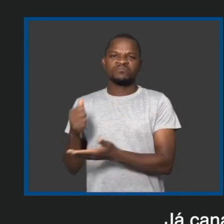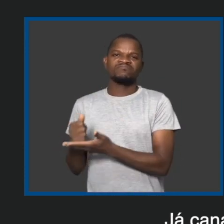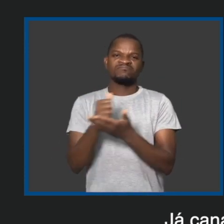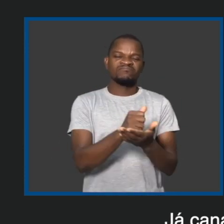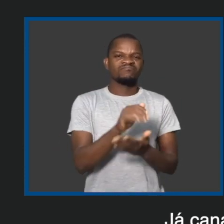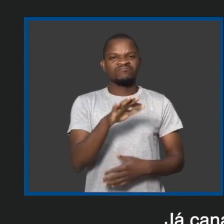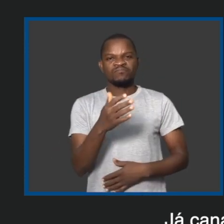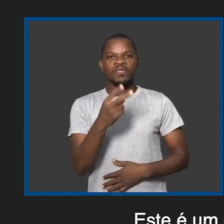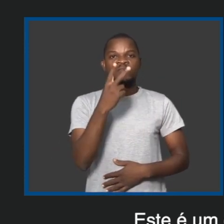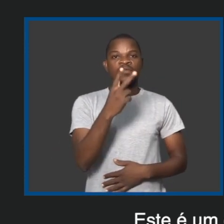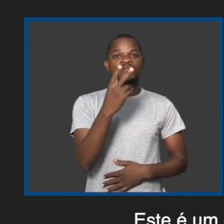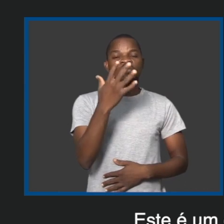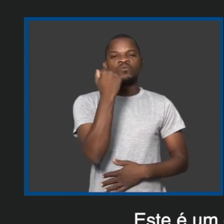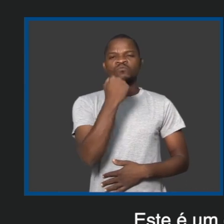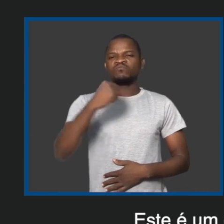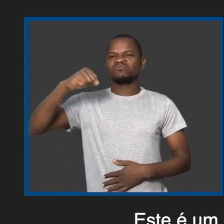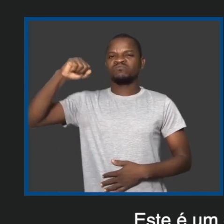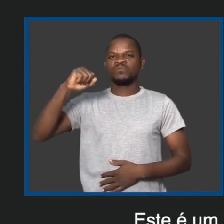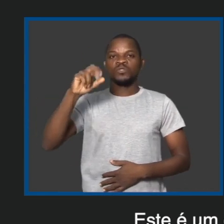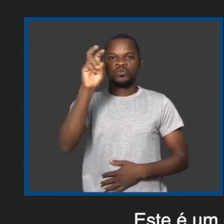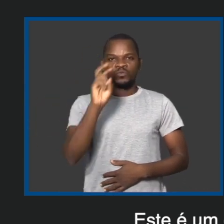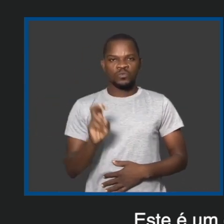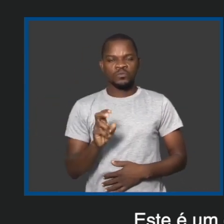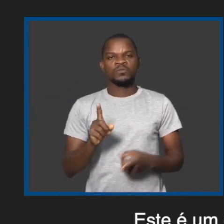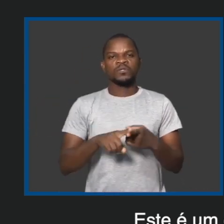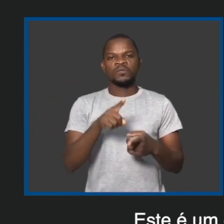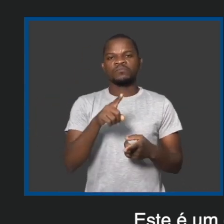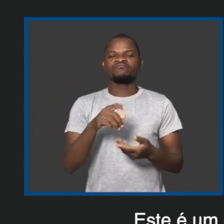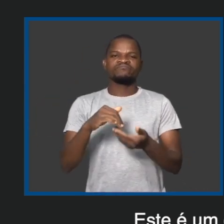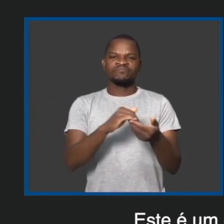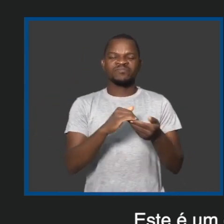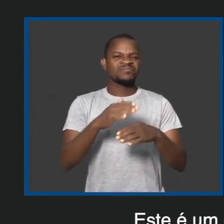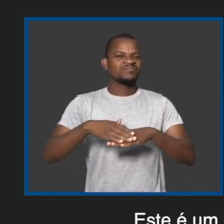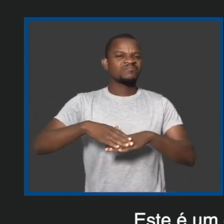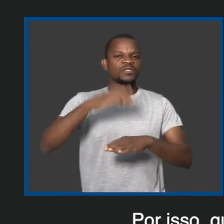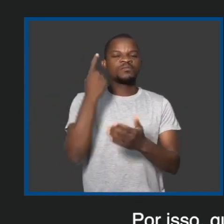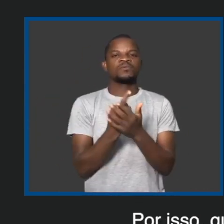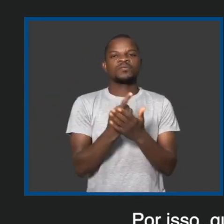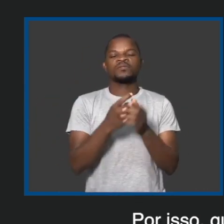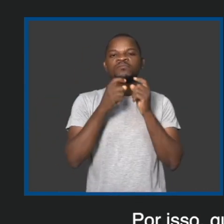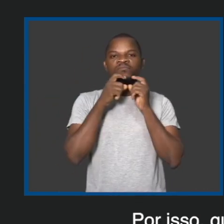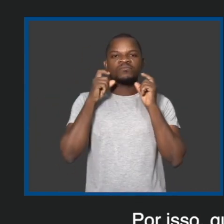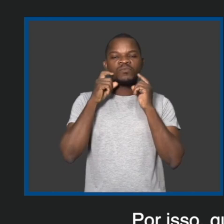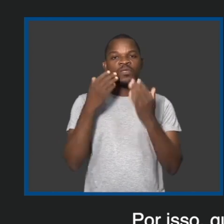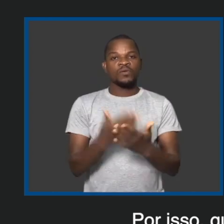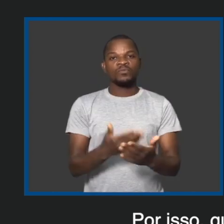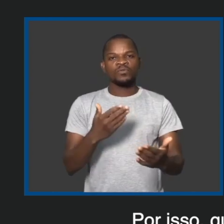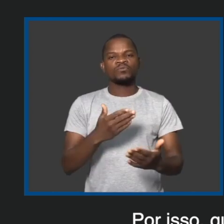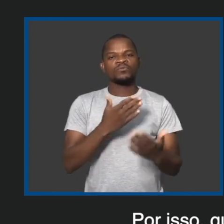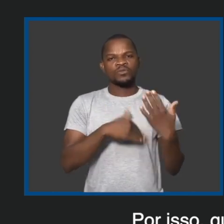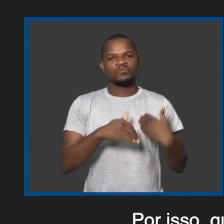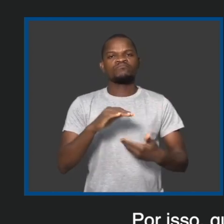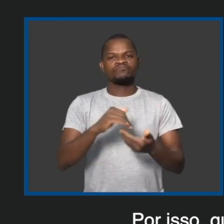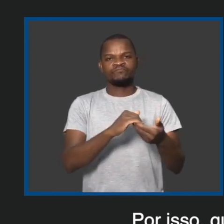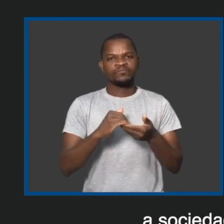25 milhões de dólares. Este é um dos países parceiros mais importantes que temos. Por isso, queremos ter uma boa